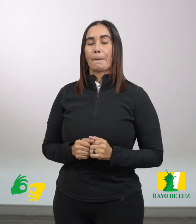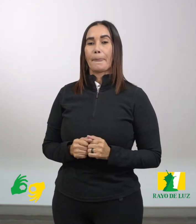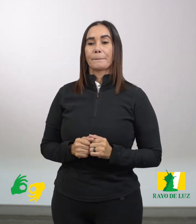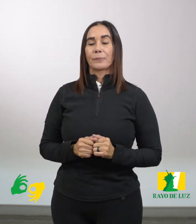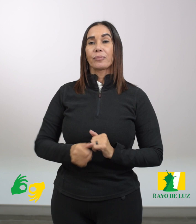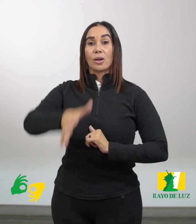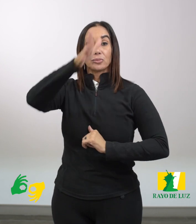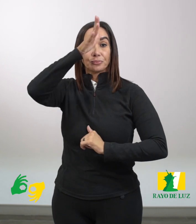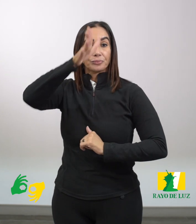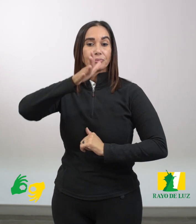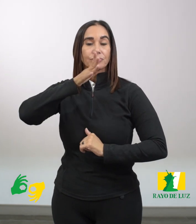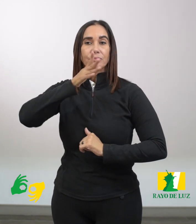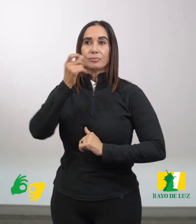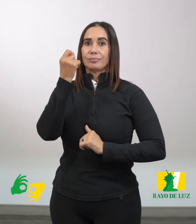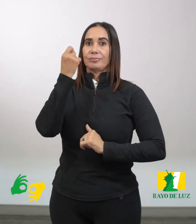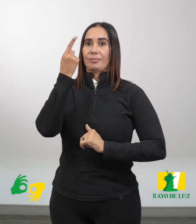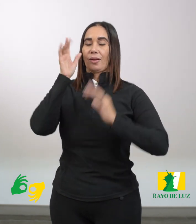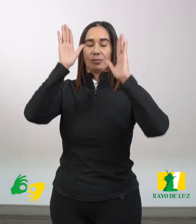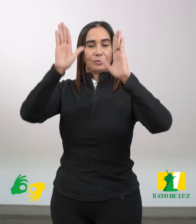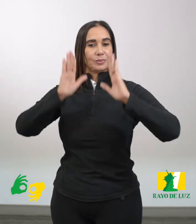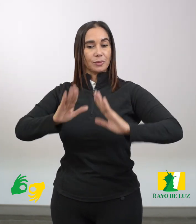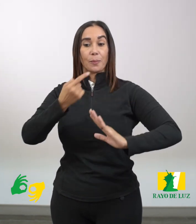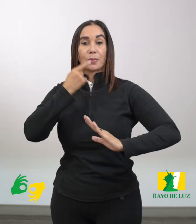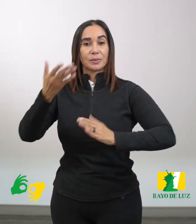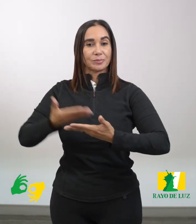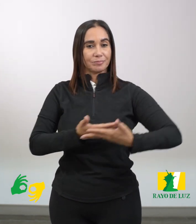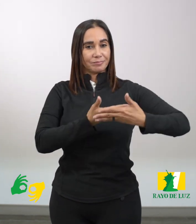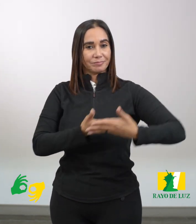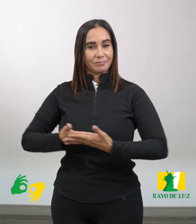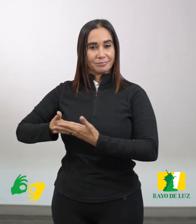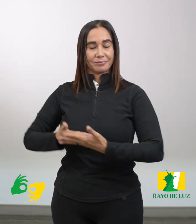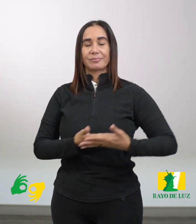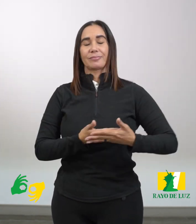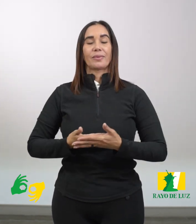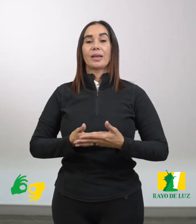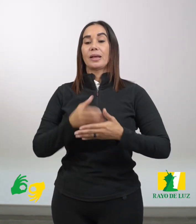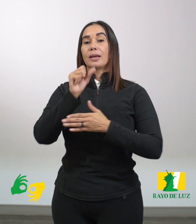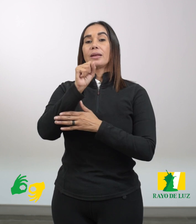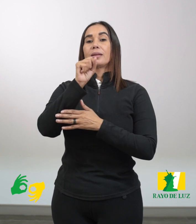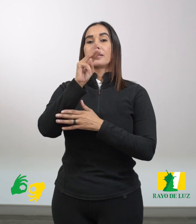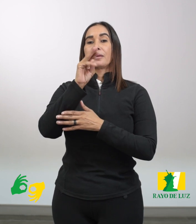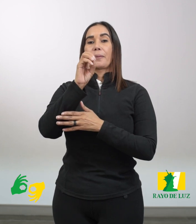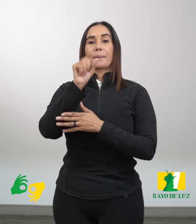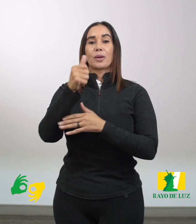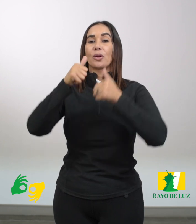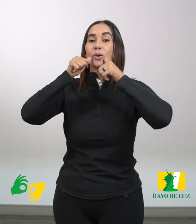Su padre y su madre estaban admirados por lo que decía del niño. Simeón los bendijo, diciendo a